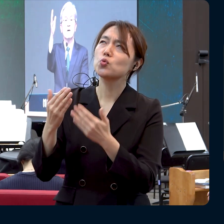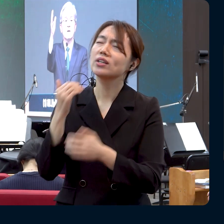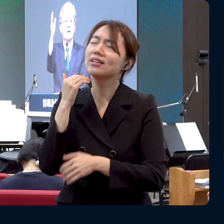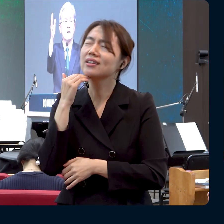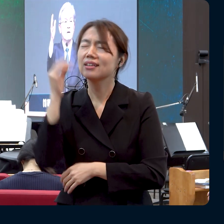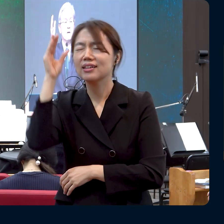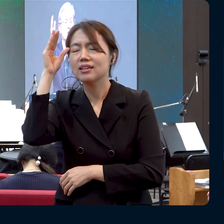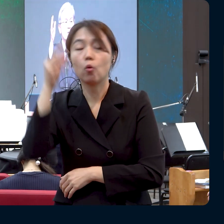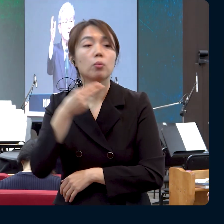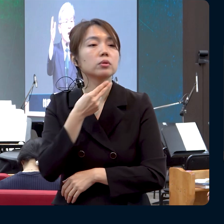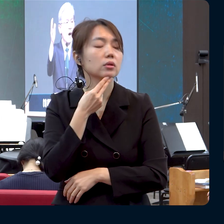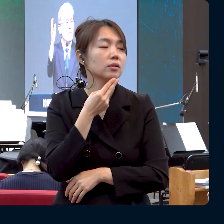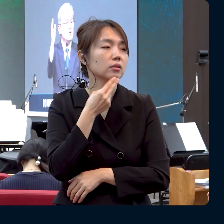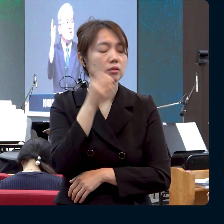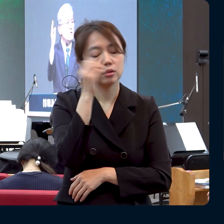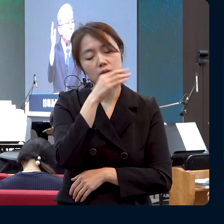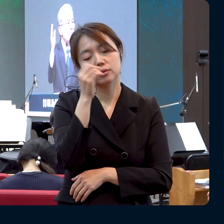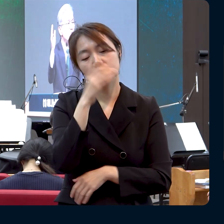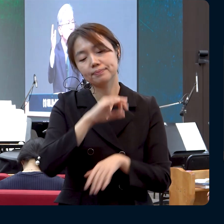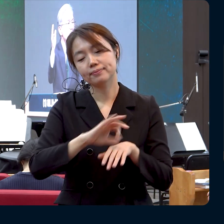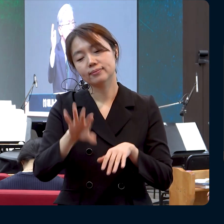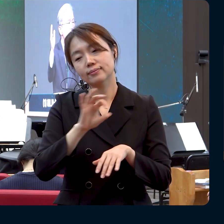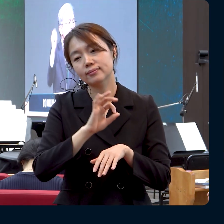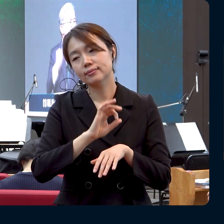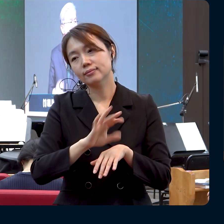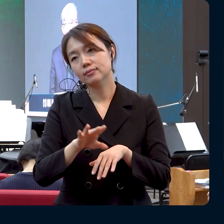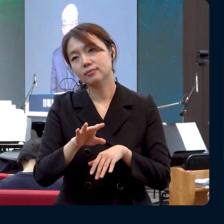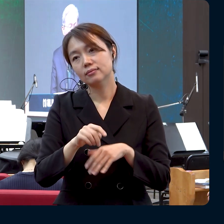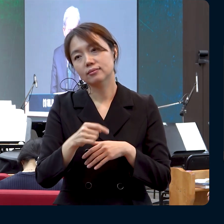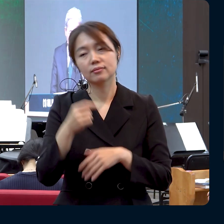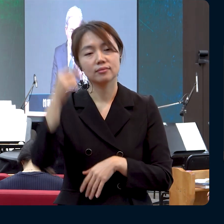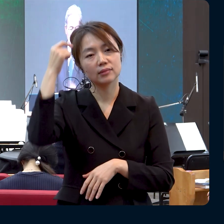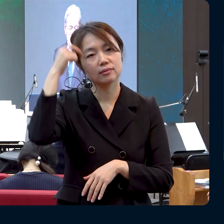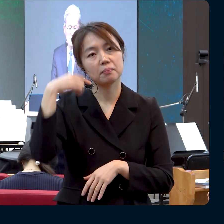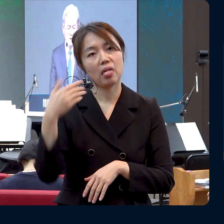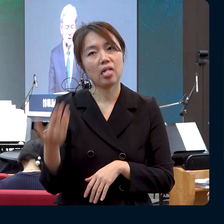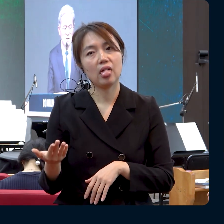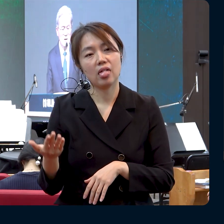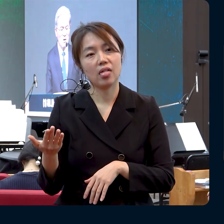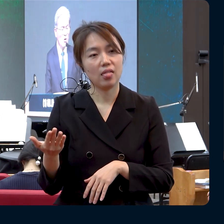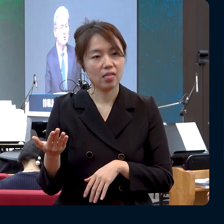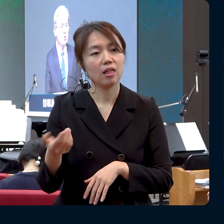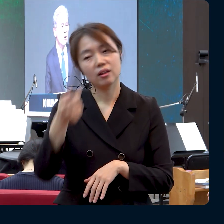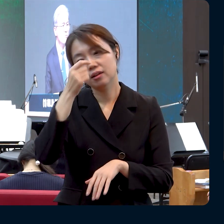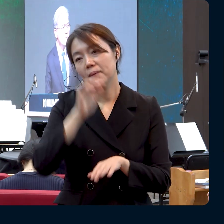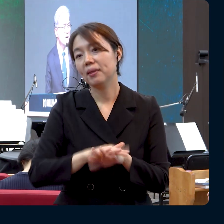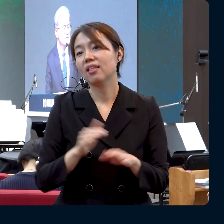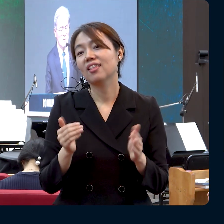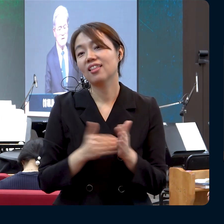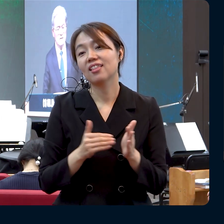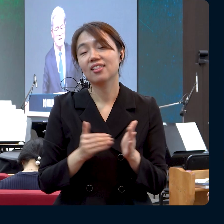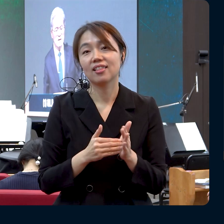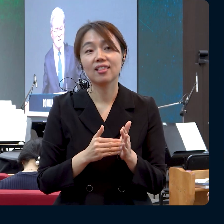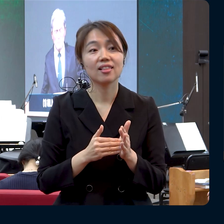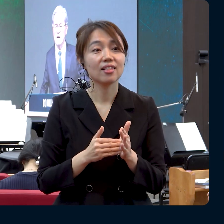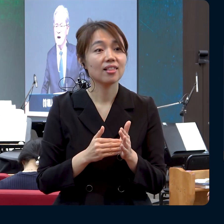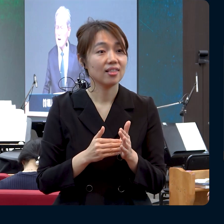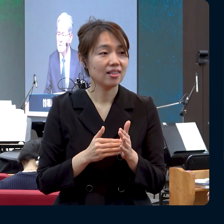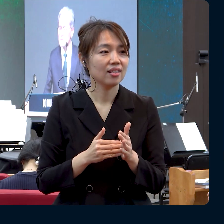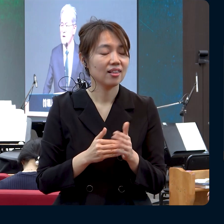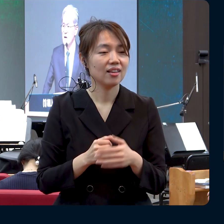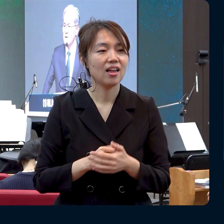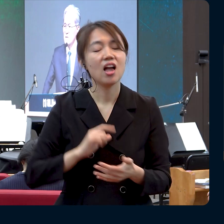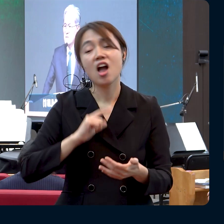그냥 아무 느낌 없이 그냥 받는 거예요. 여러분, 건조하고 메마른 예배는